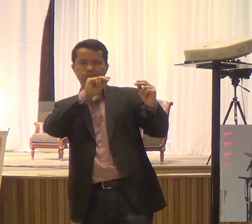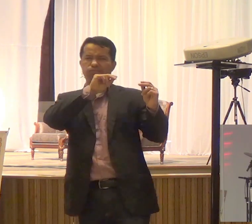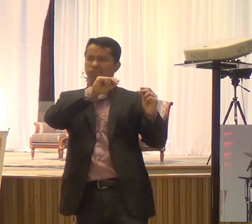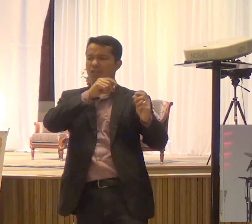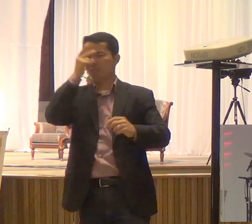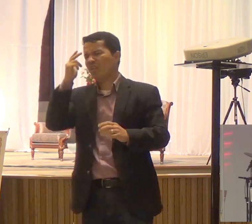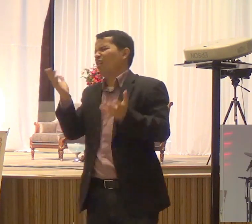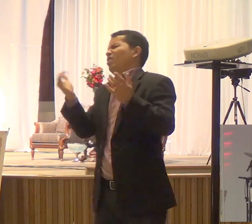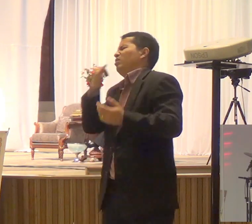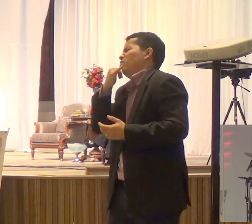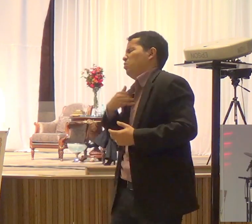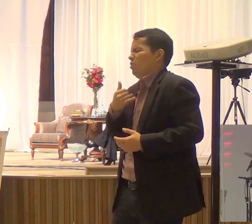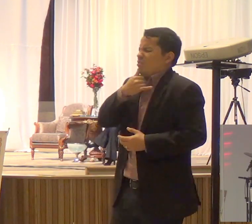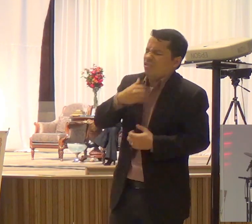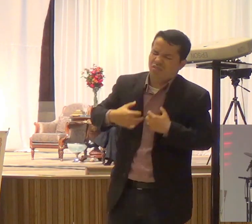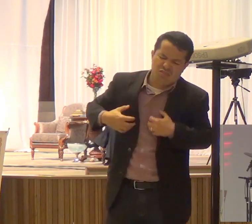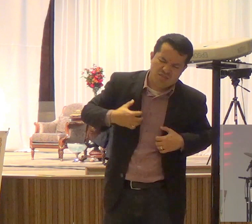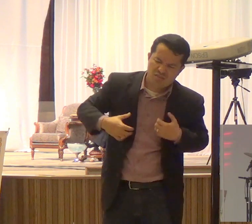tão longe, que se sentem tão